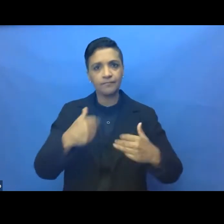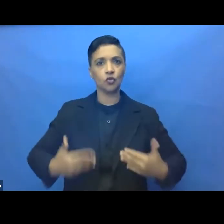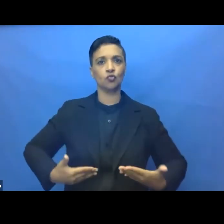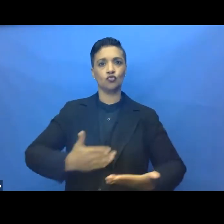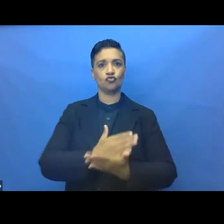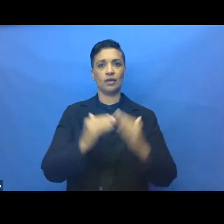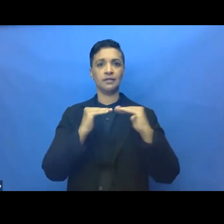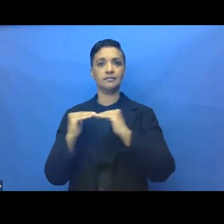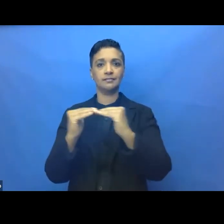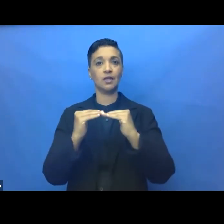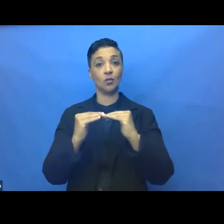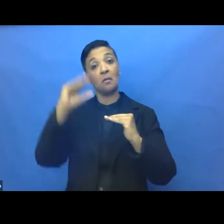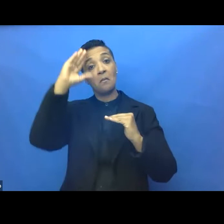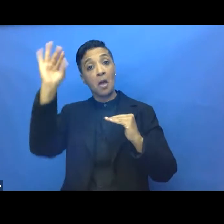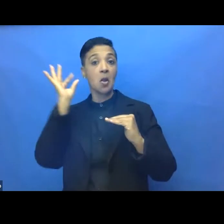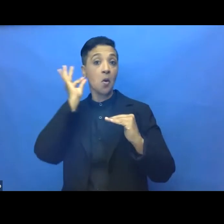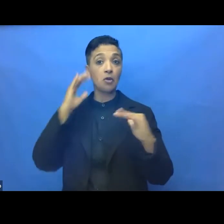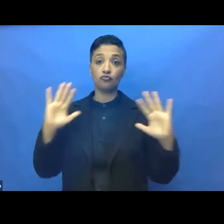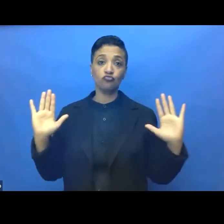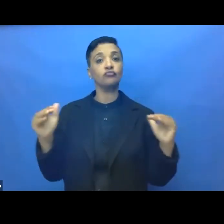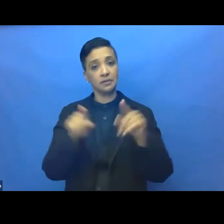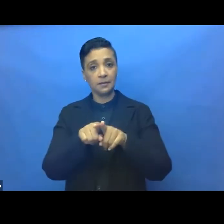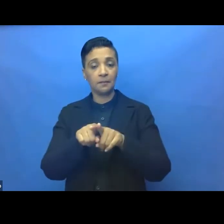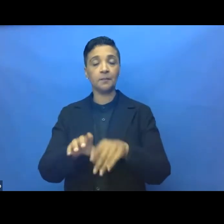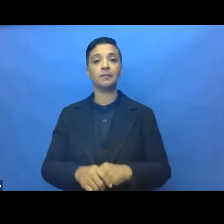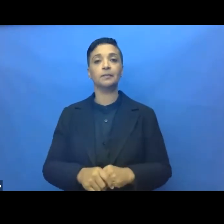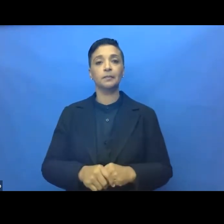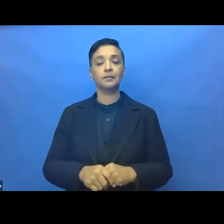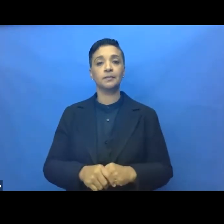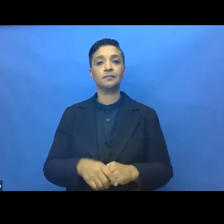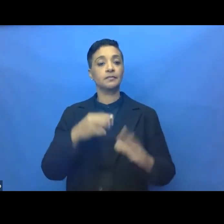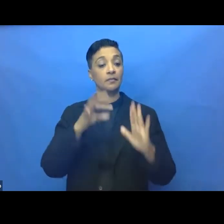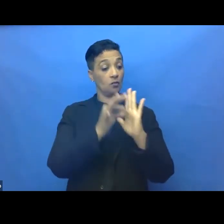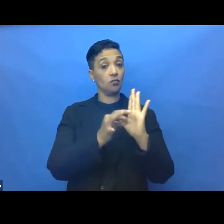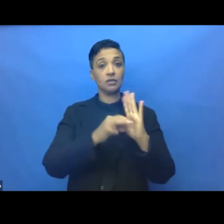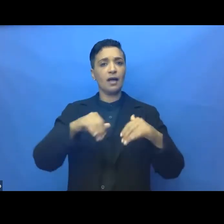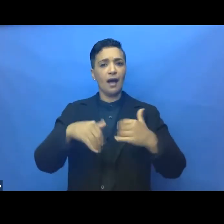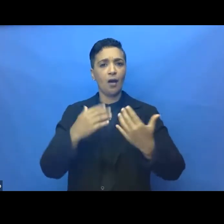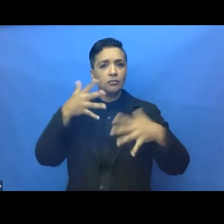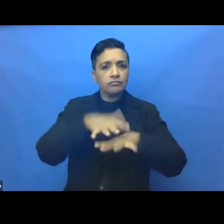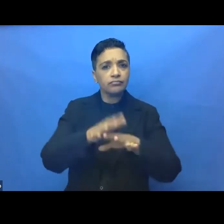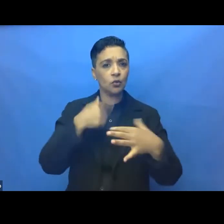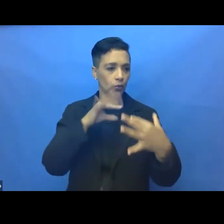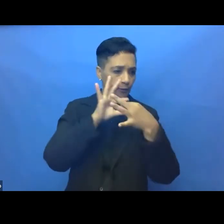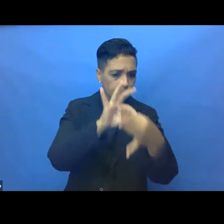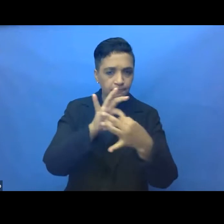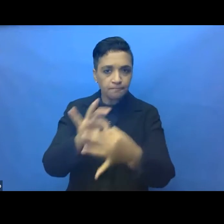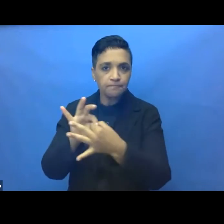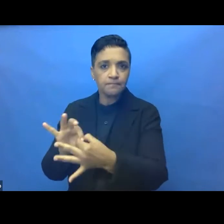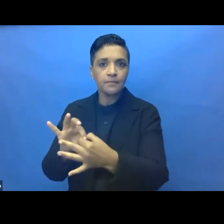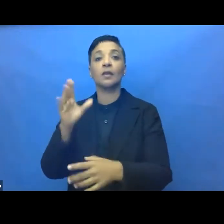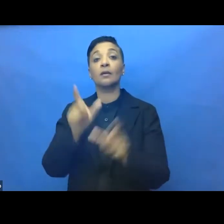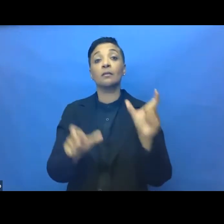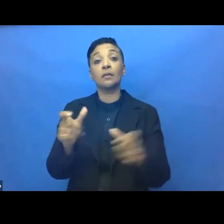des droits de l'homme en dépit de leur situation. Il faut s'assurer que les